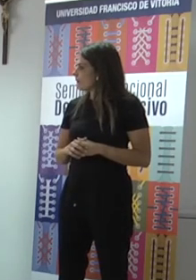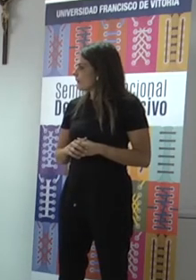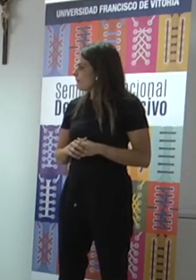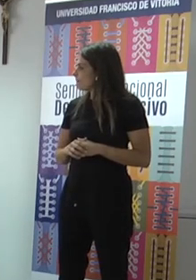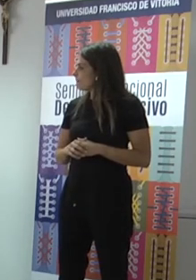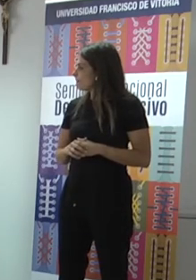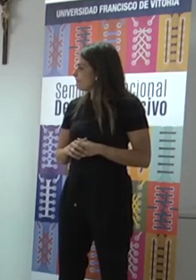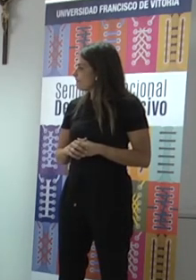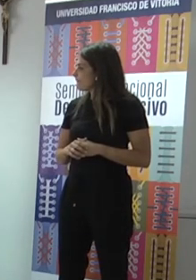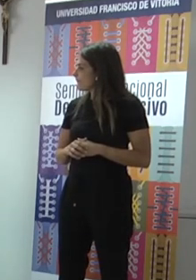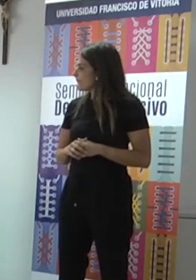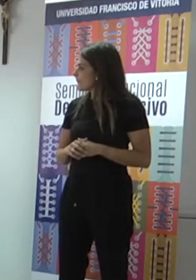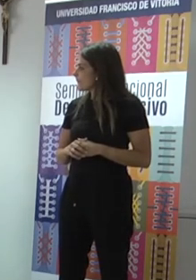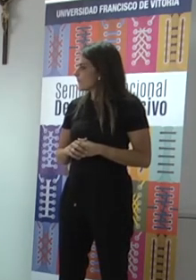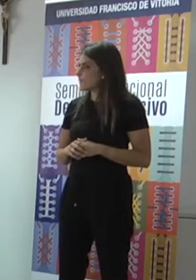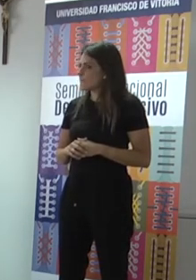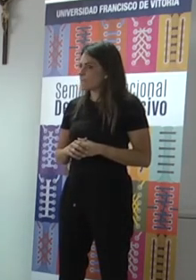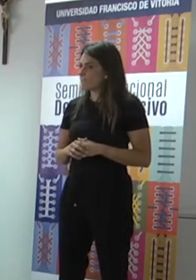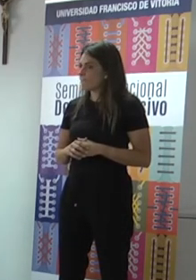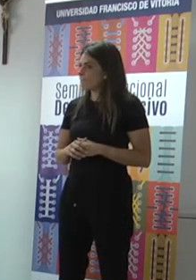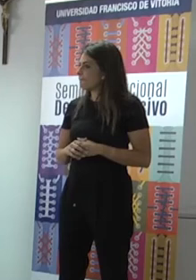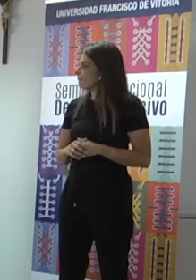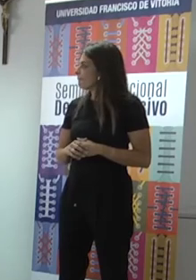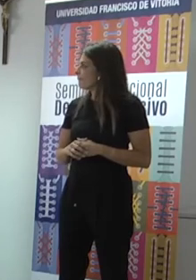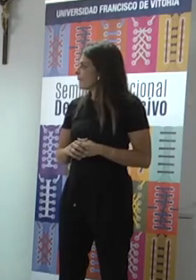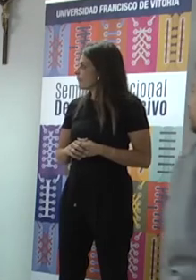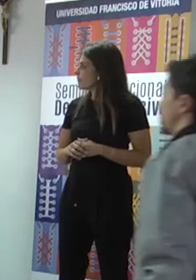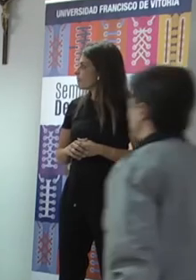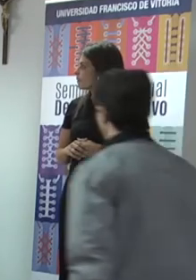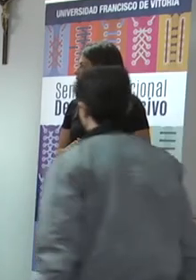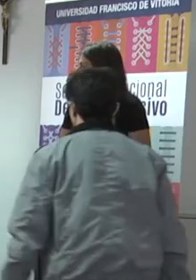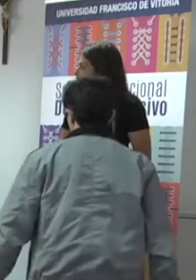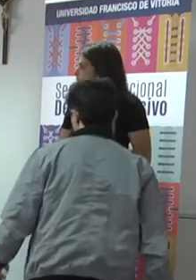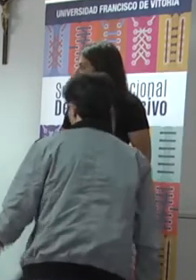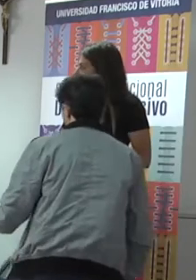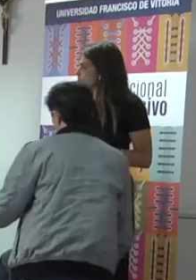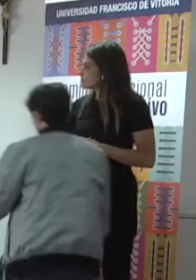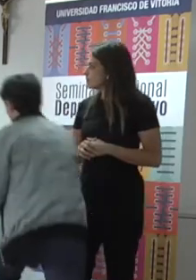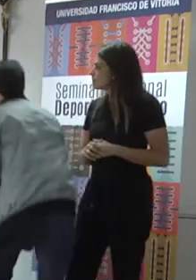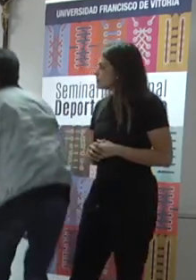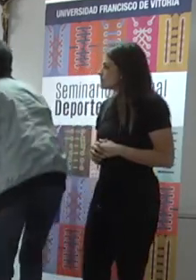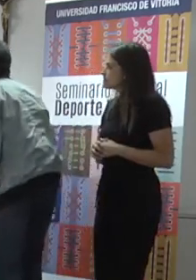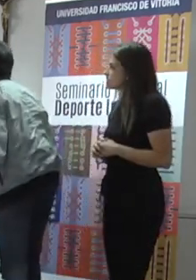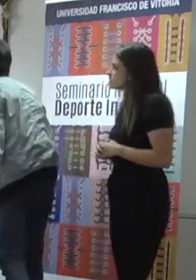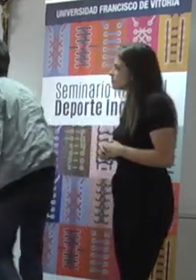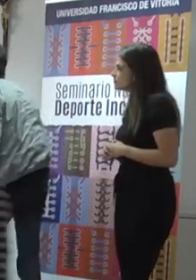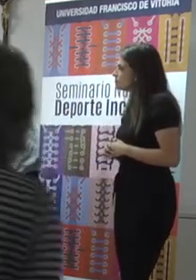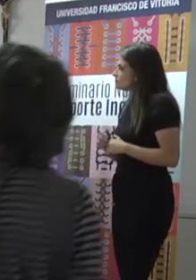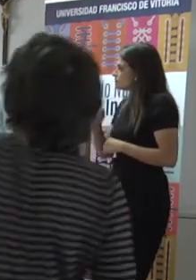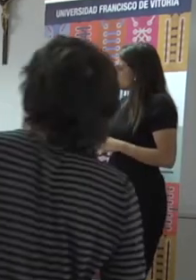¿Sabes tú toquetearlo? Vamos a por ella. Fuerte esa mano, domínala, ¿eh? Es que no se ve el mouse. Ahí estaba.